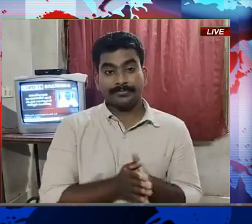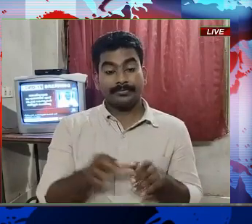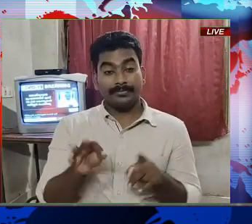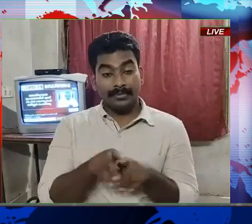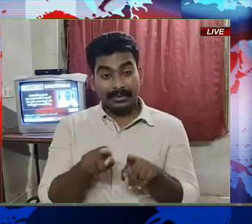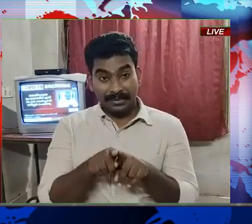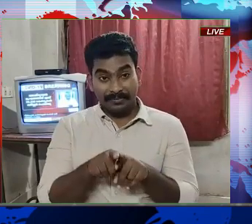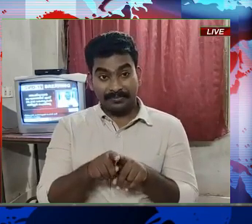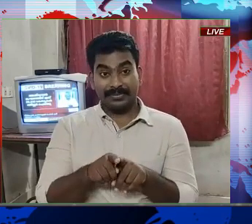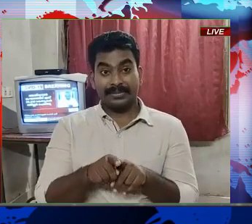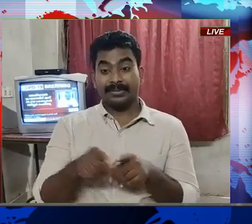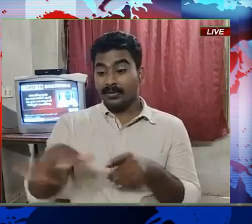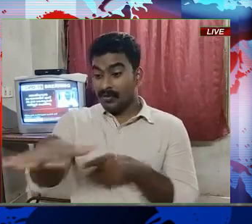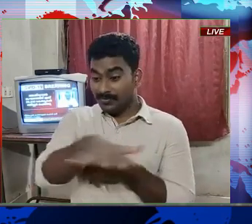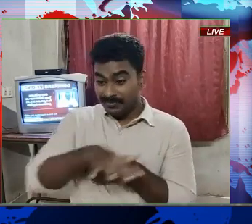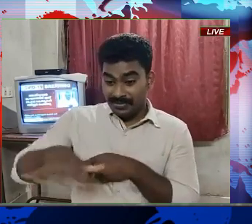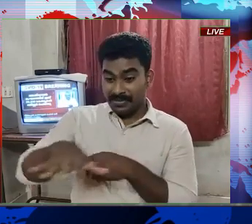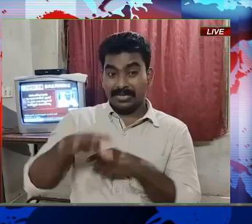തൊഴിലാളികളോട്